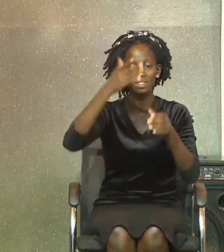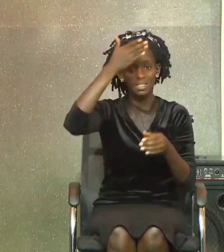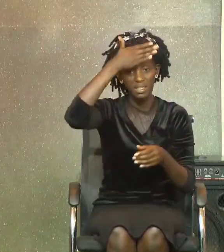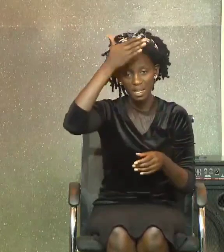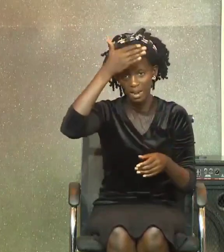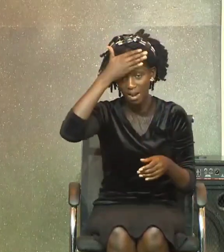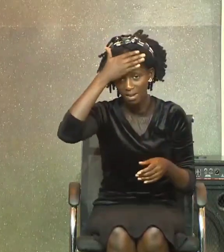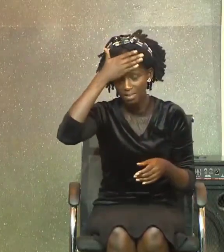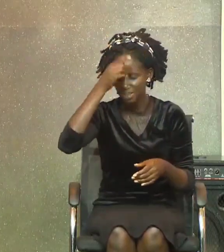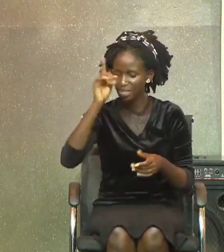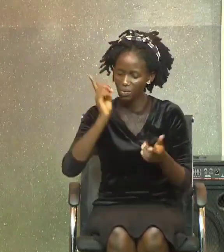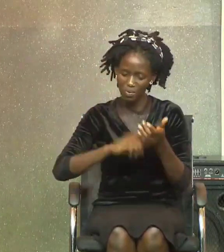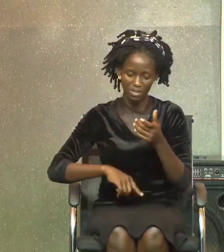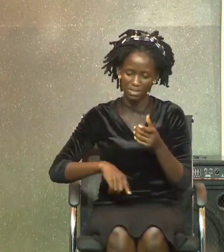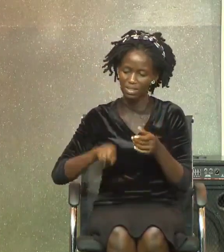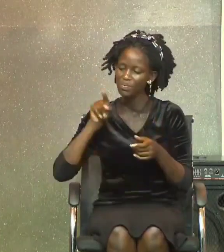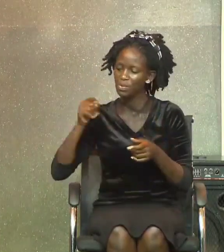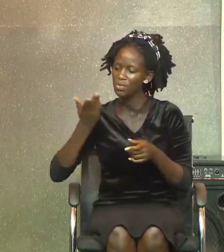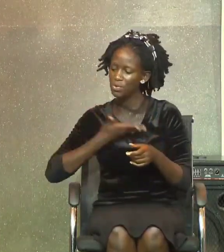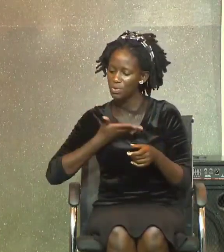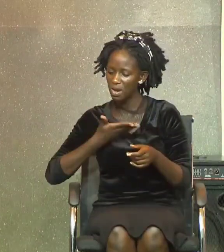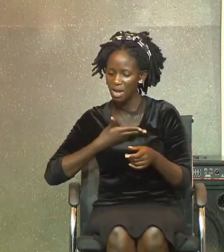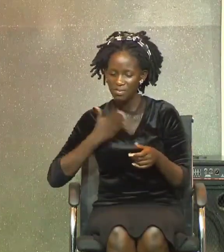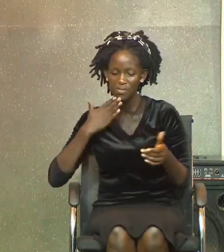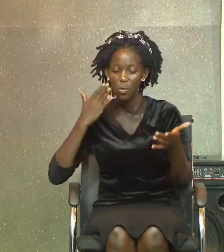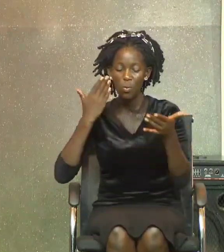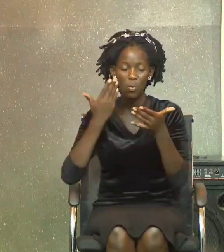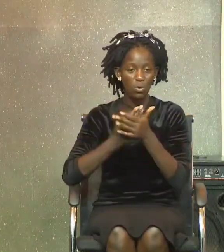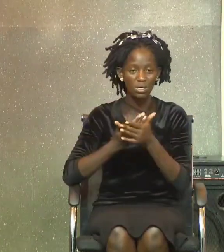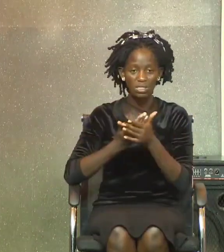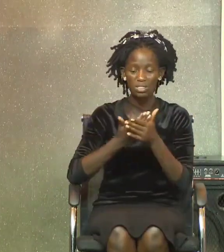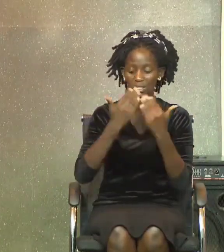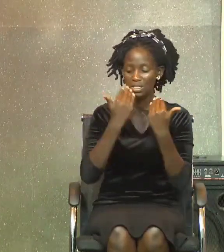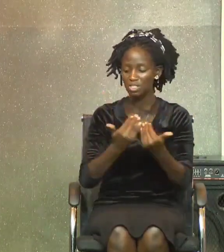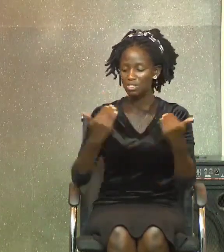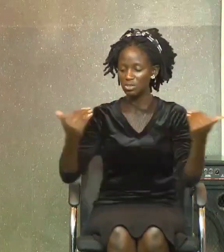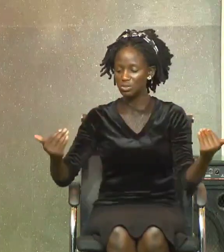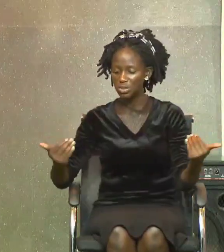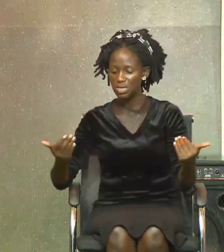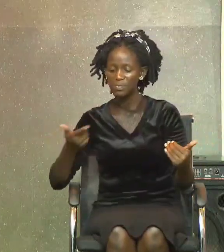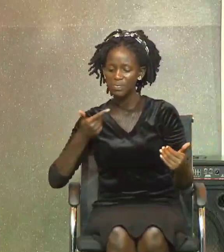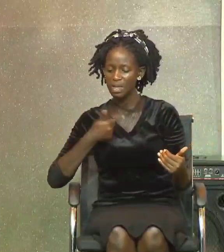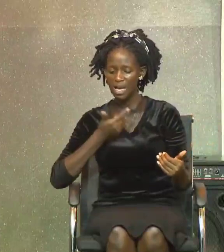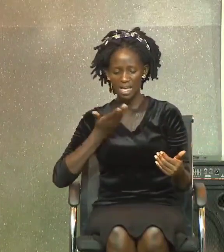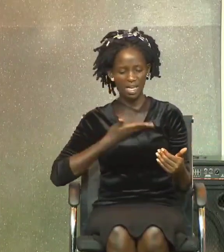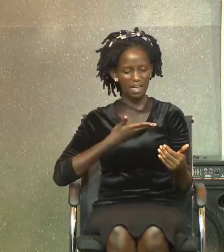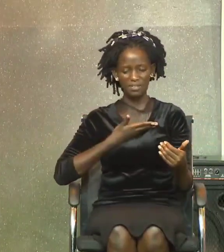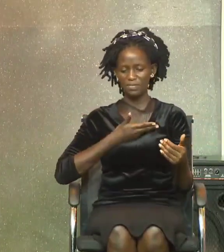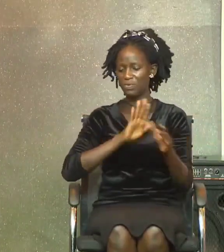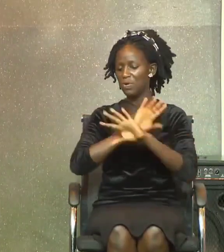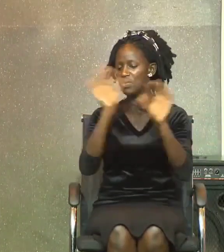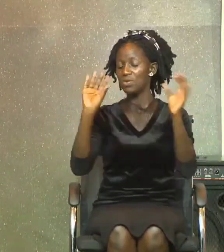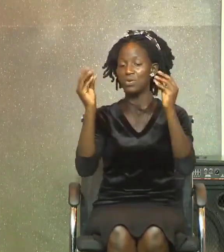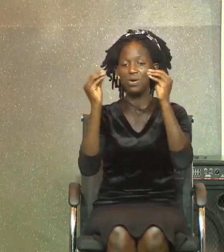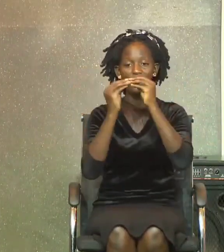mukyala mulokole olabika ozaala abaana abalenzi ate nze siinaamu mwana muki n'onzaalira